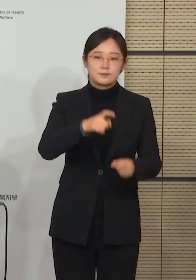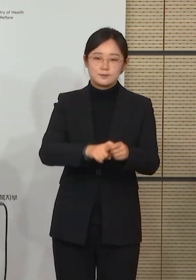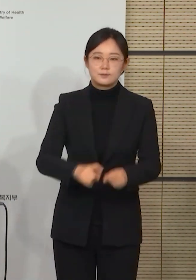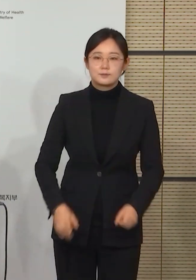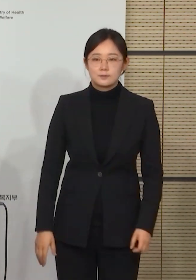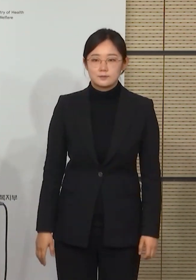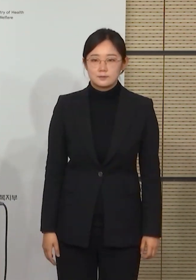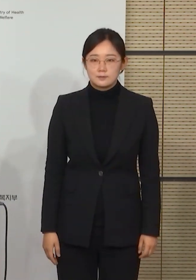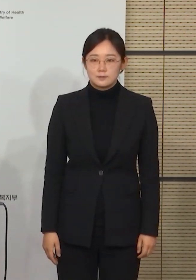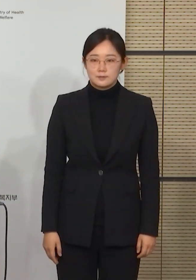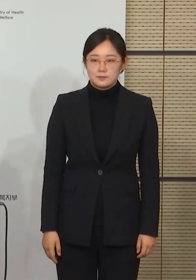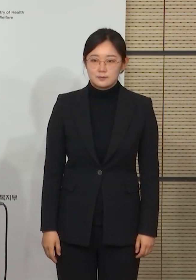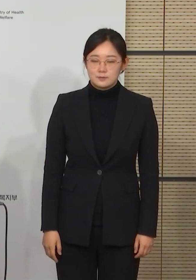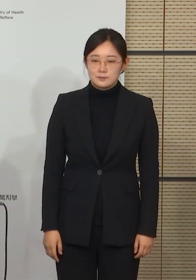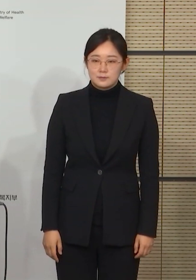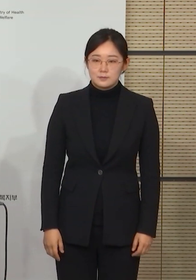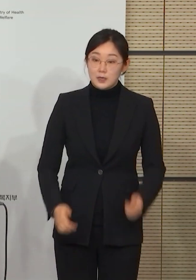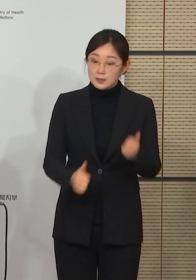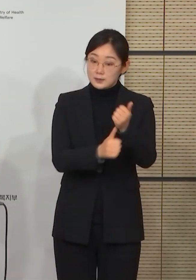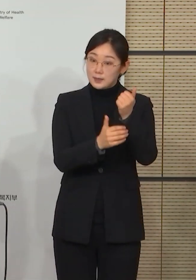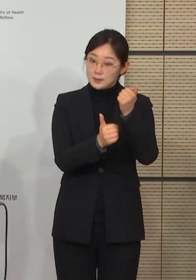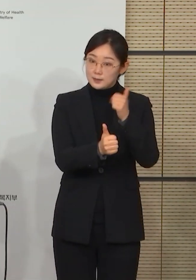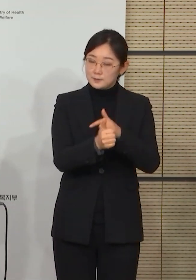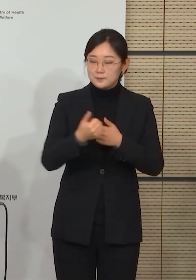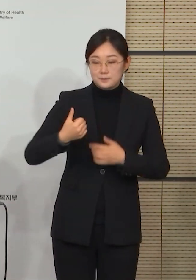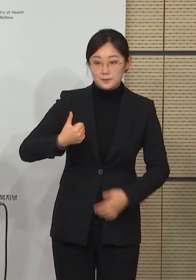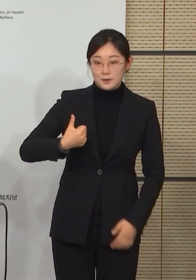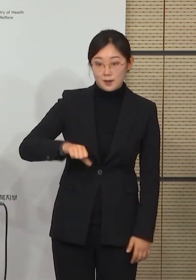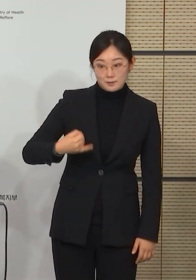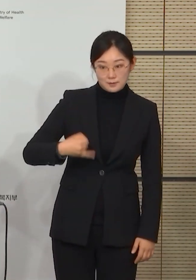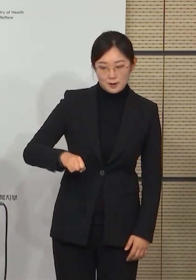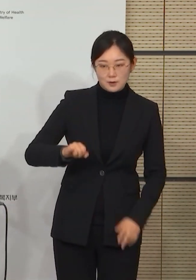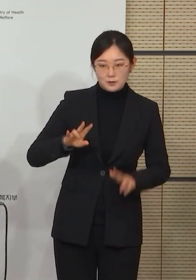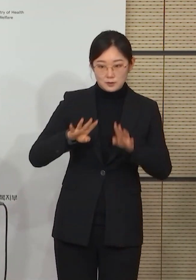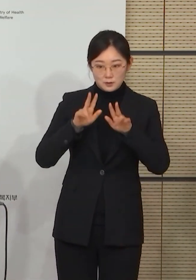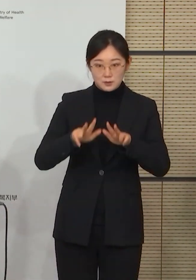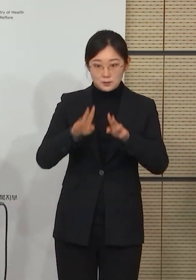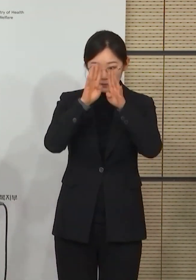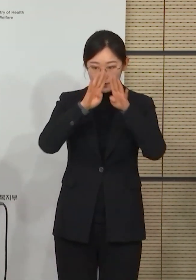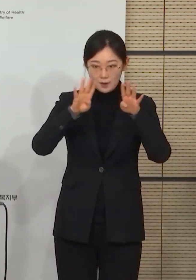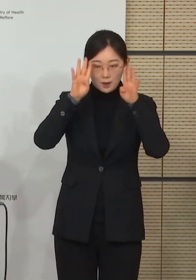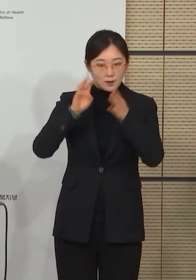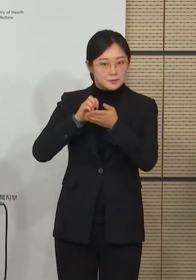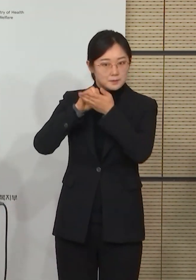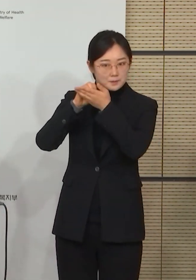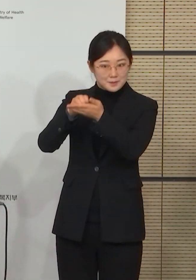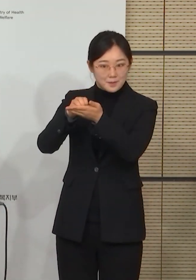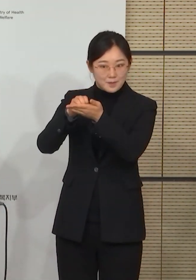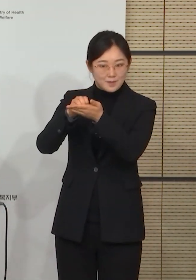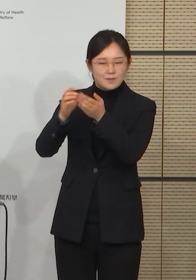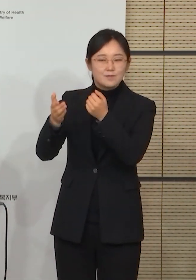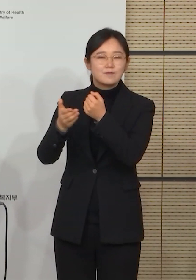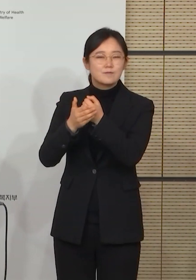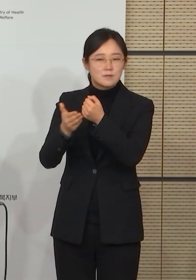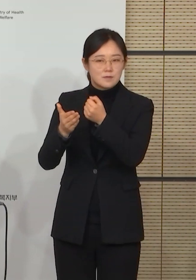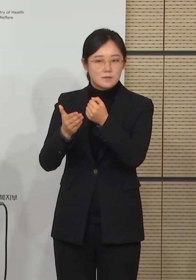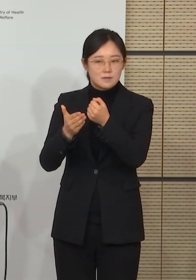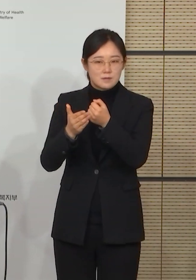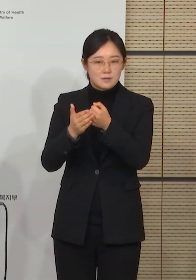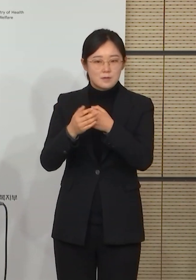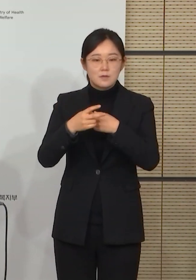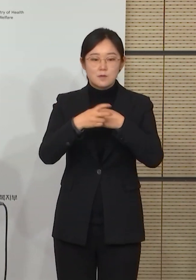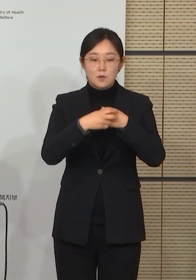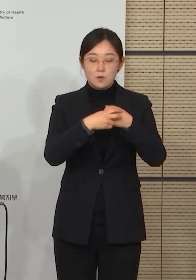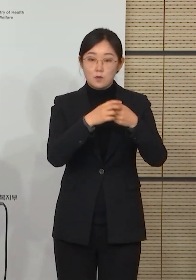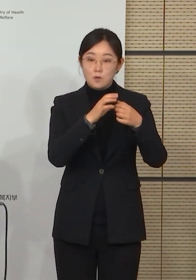드리도록 하겠습니다. 차관님 자녀가 올해 수험생이라서 올해 의대 증원을 2천 명씩이나 하려고 한다 이런 소문이 퍼지고